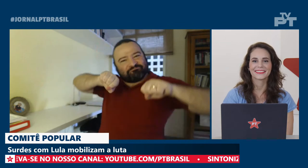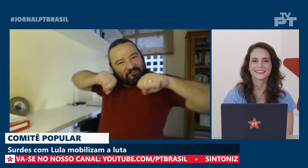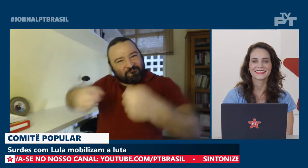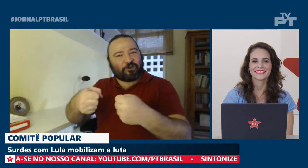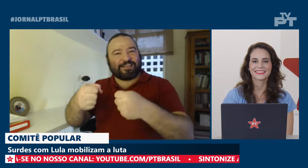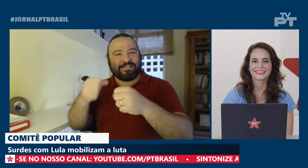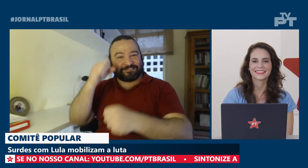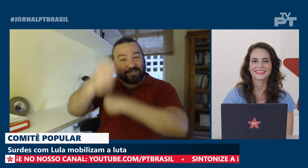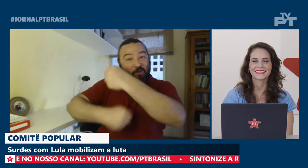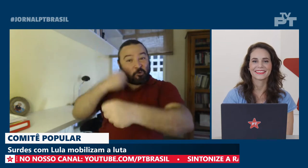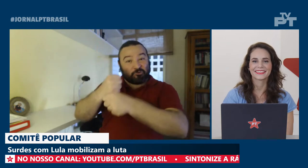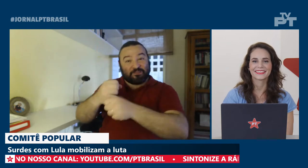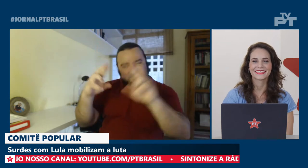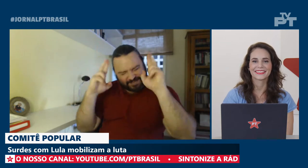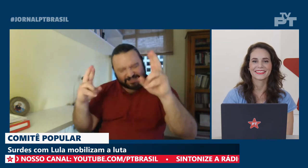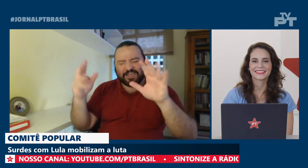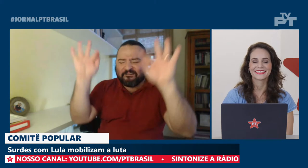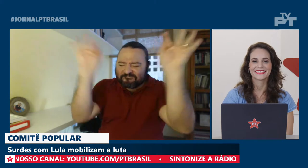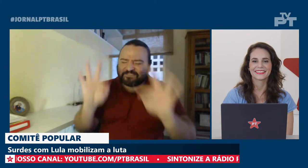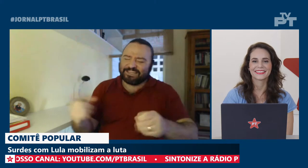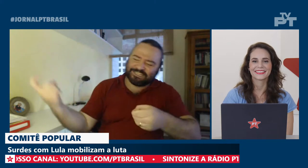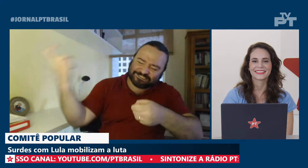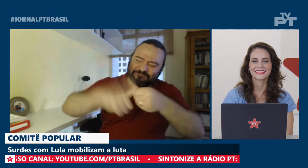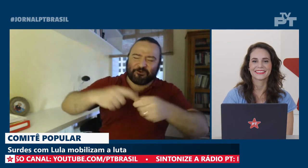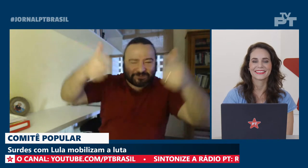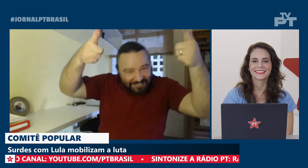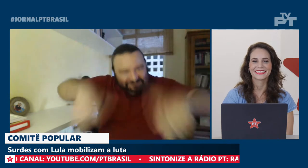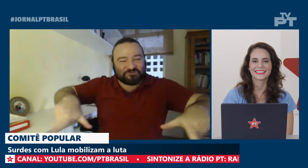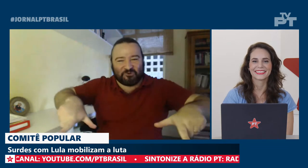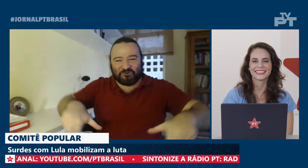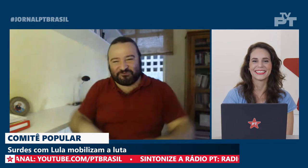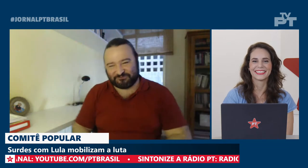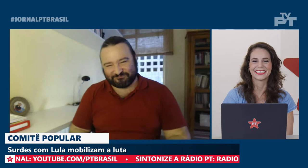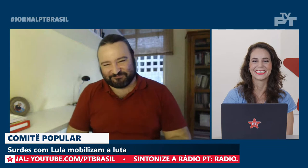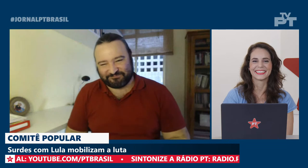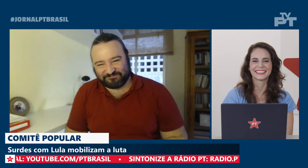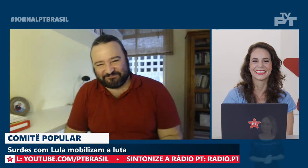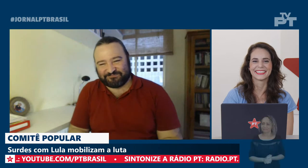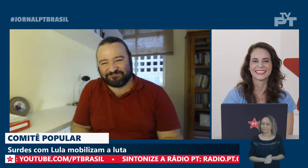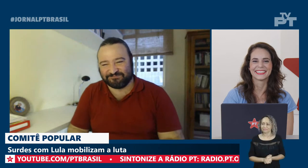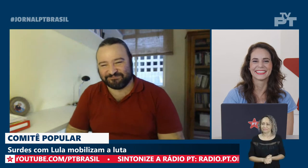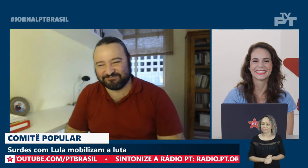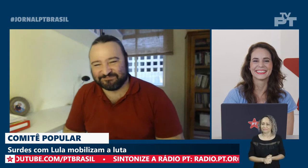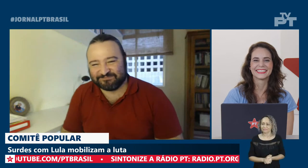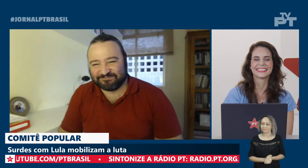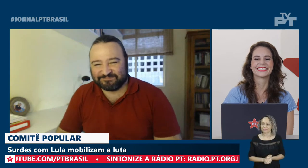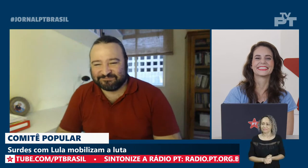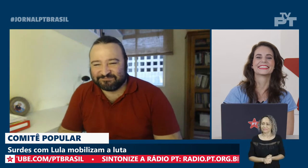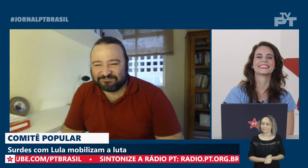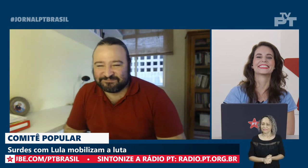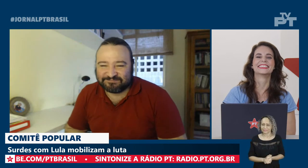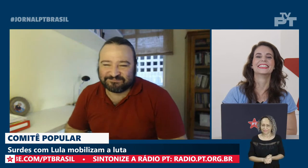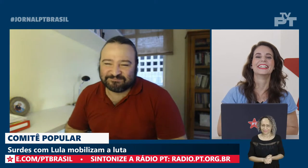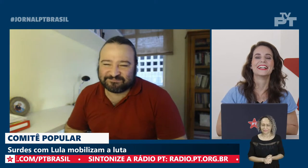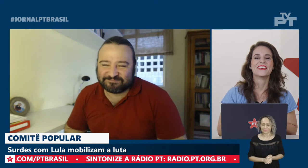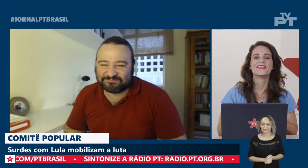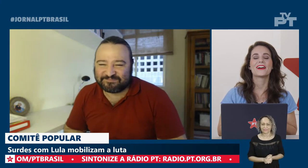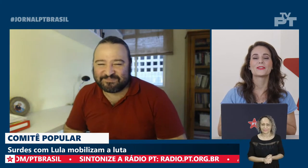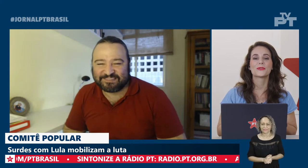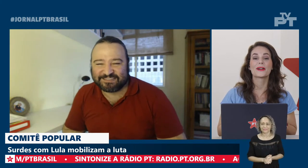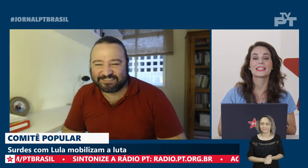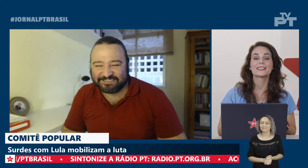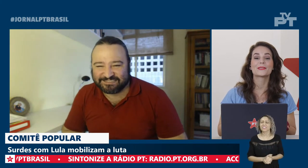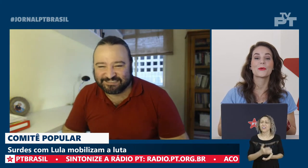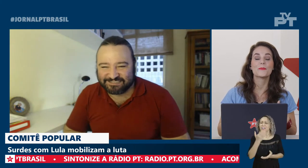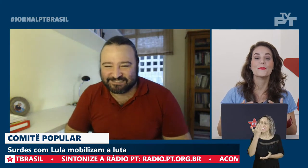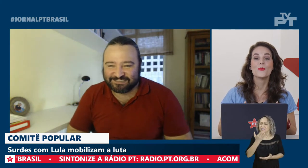isso. E vamos combater a fake news. E que ano que vem a esperança vai voltar de novo.